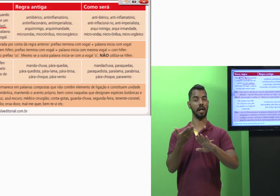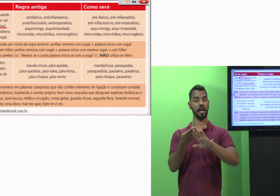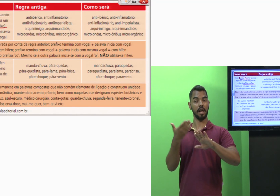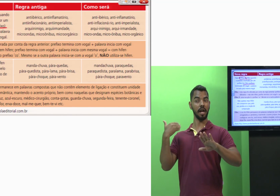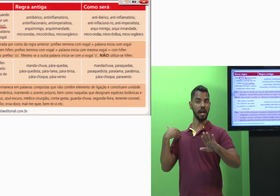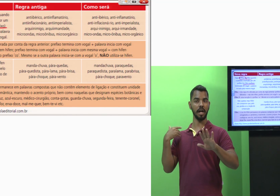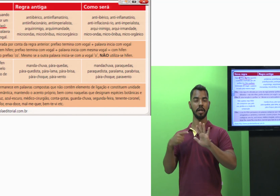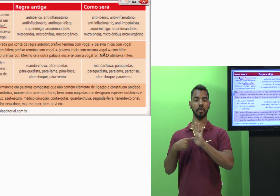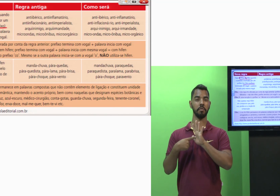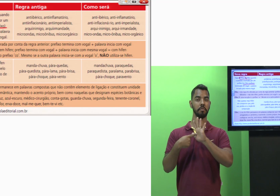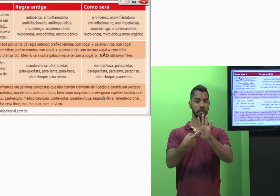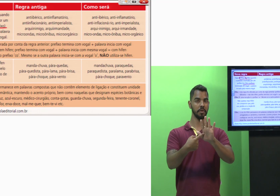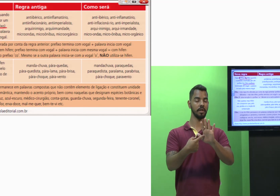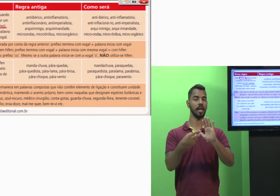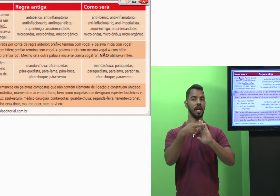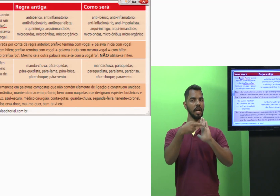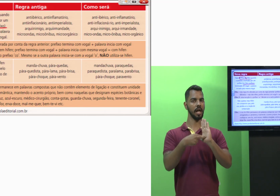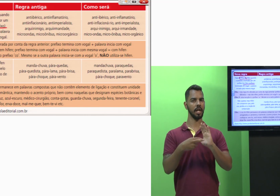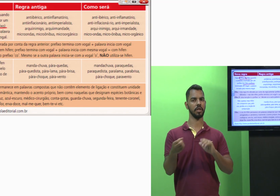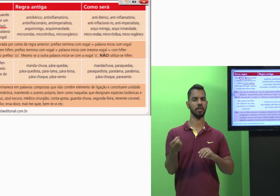iria utilizar mais